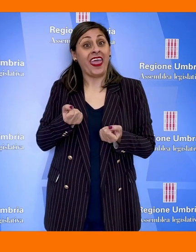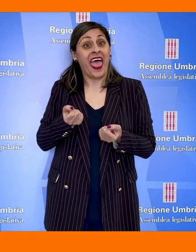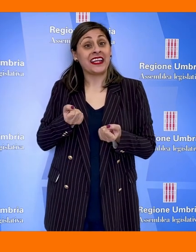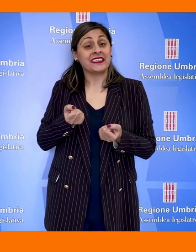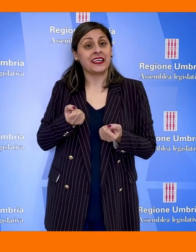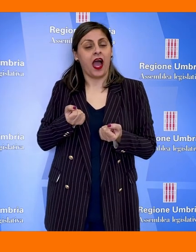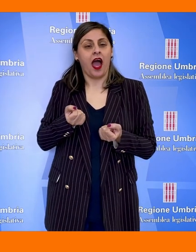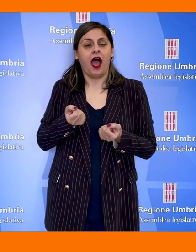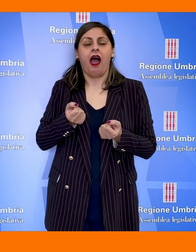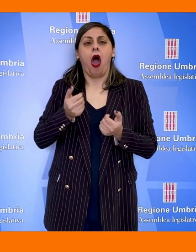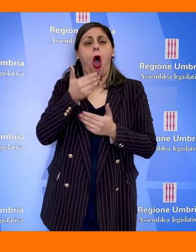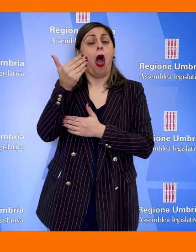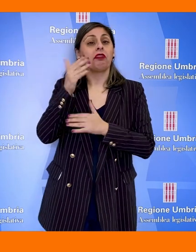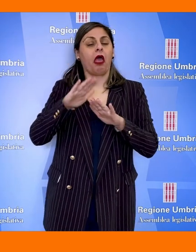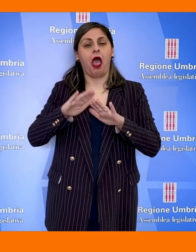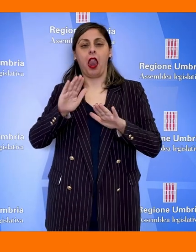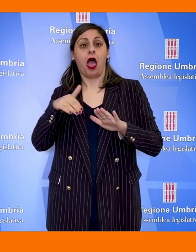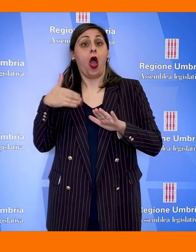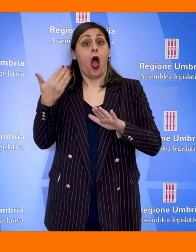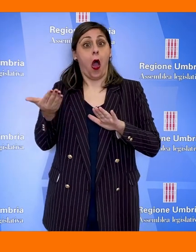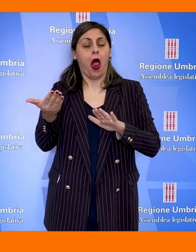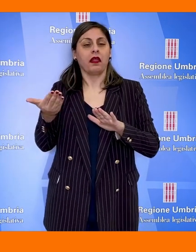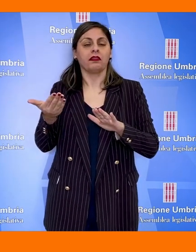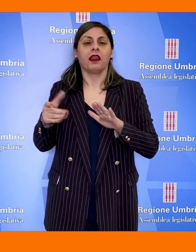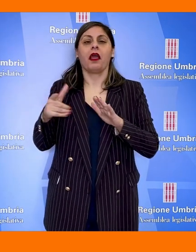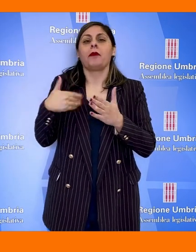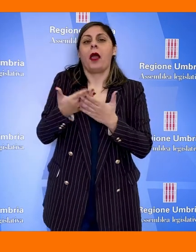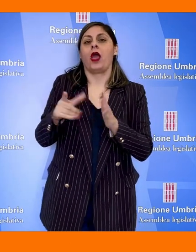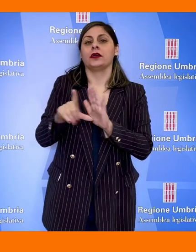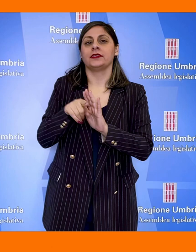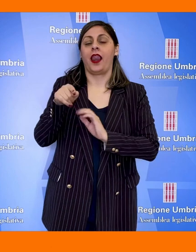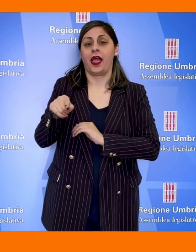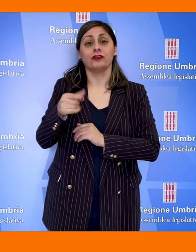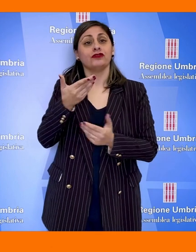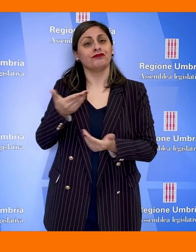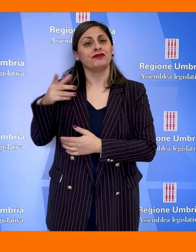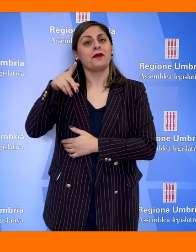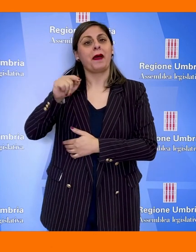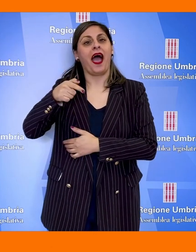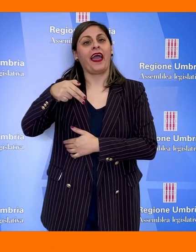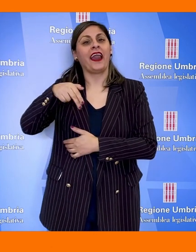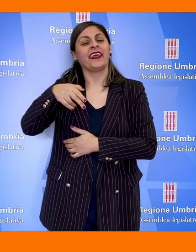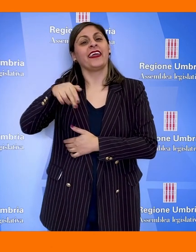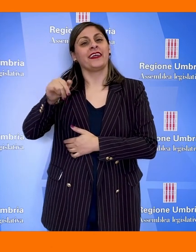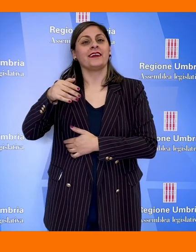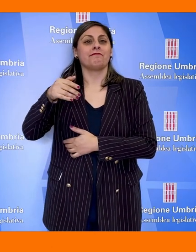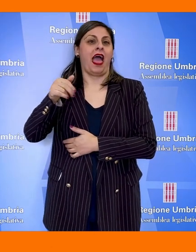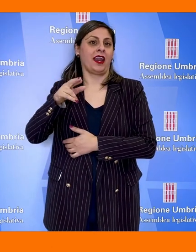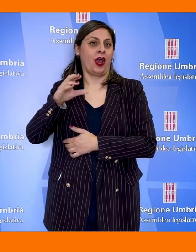di accoglienza extra alberghiera. Ce ne parla Marco Paganini.